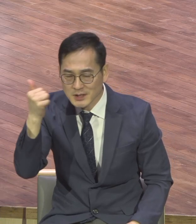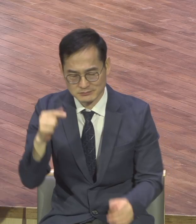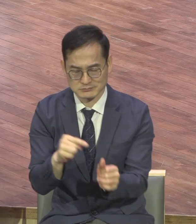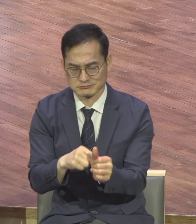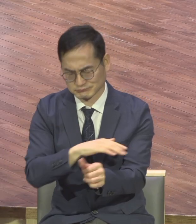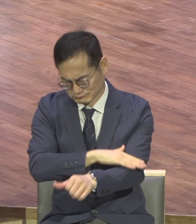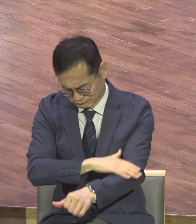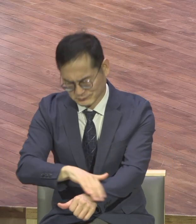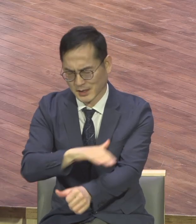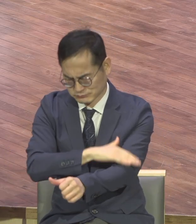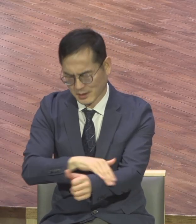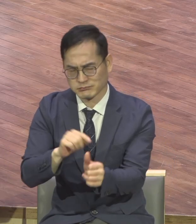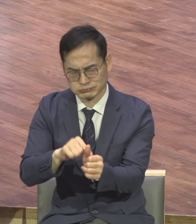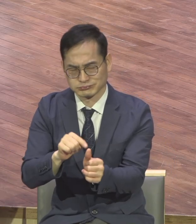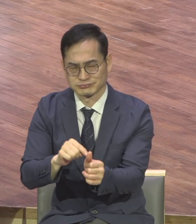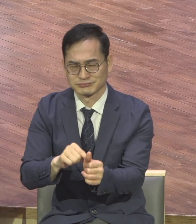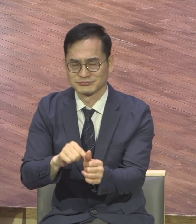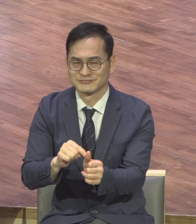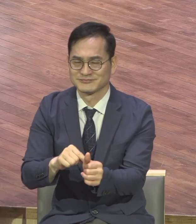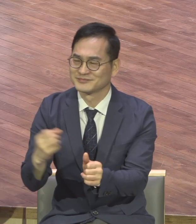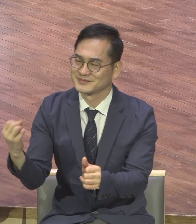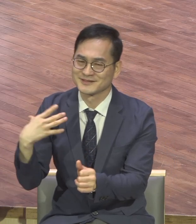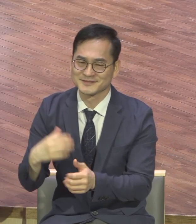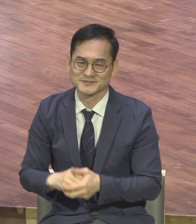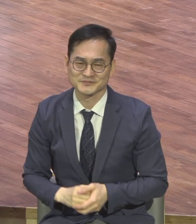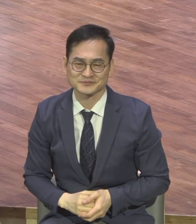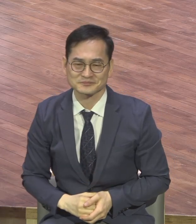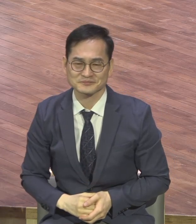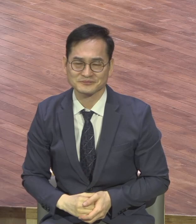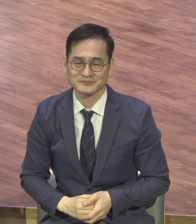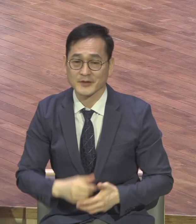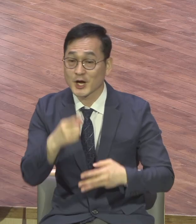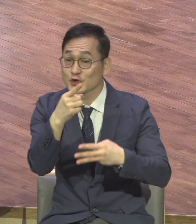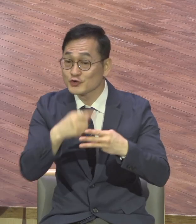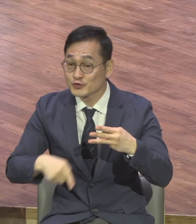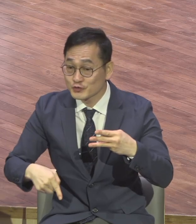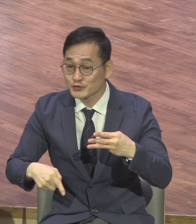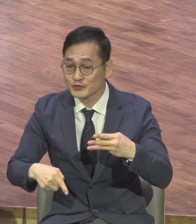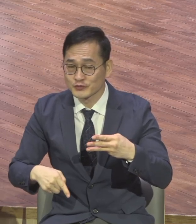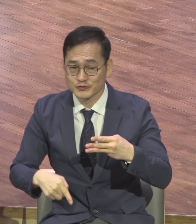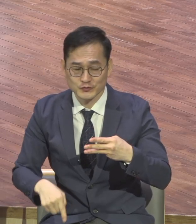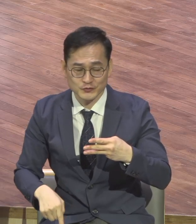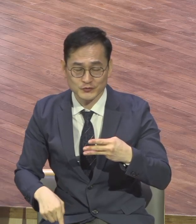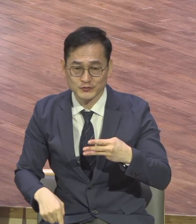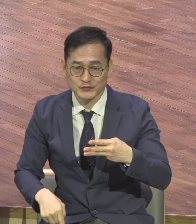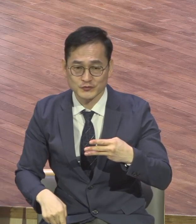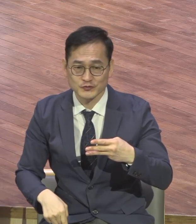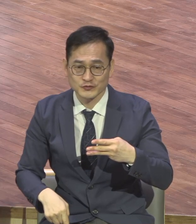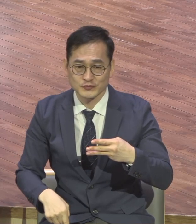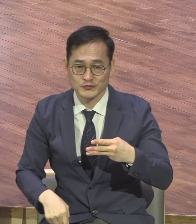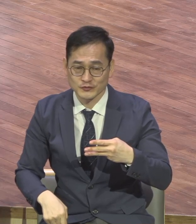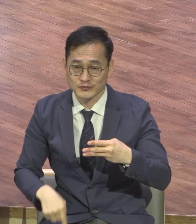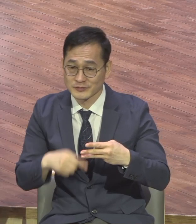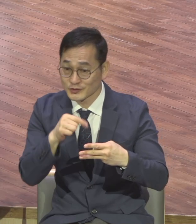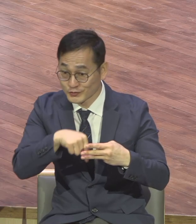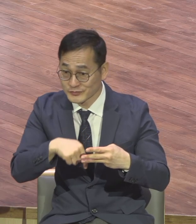그러니까 윤석열 정부가 출범하면서 기존에 있던 이 청와대에서 나와